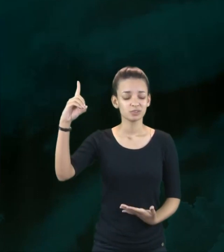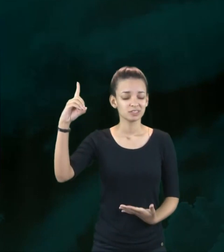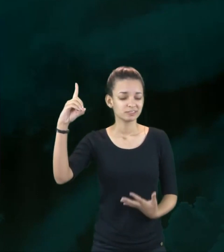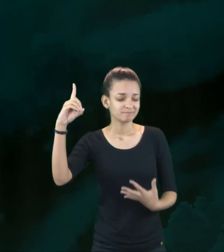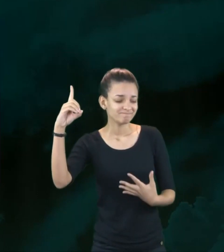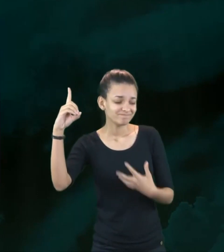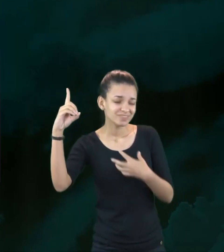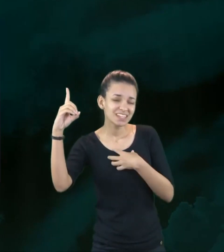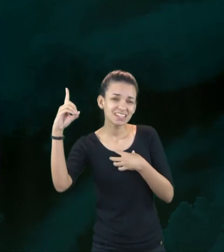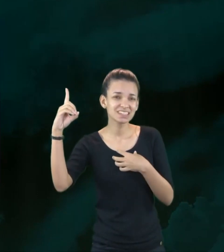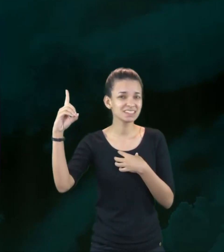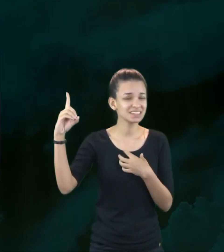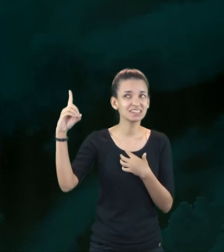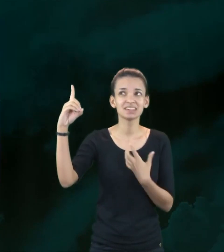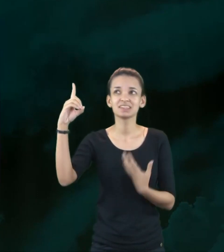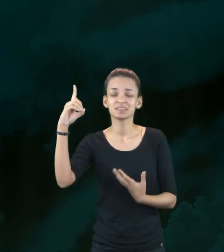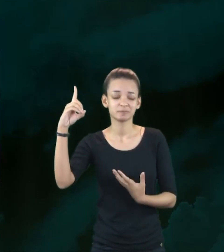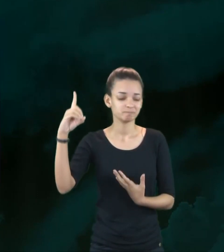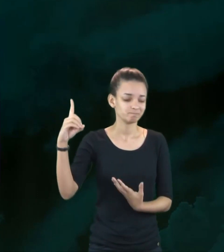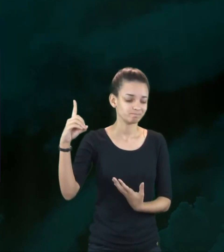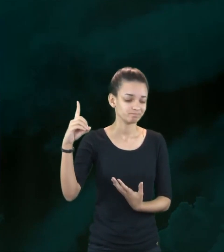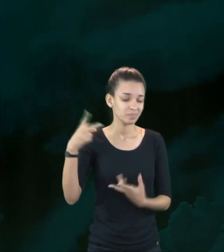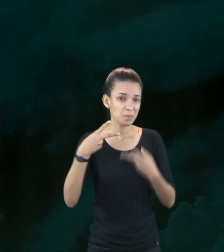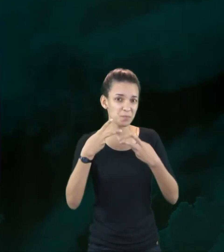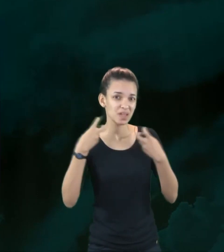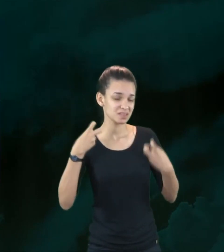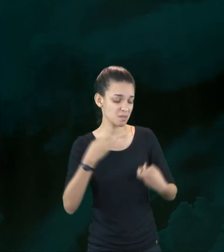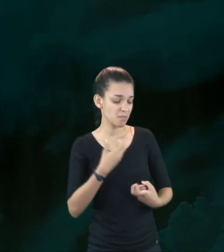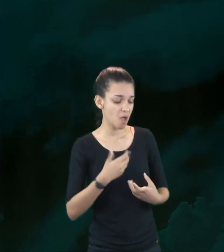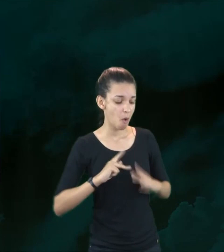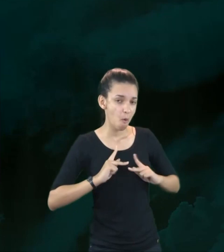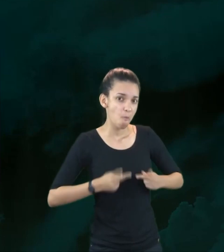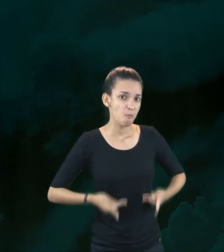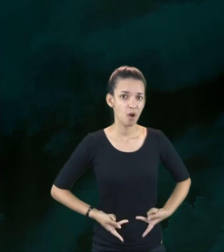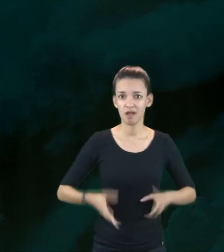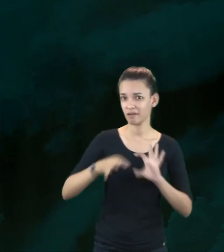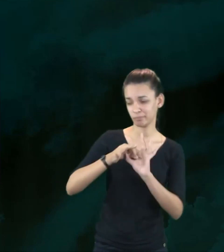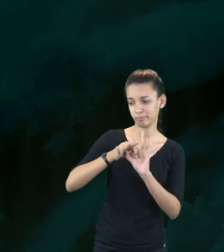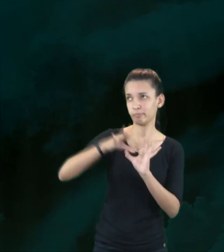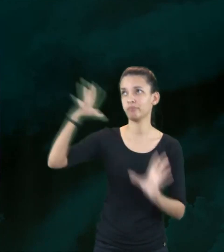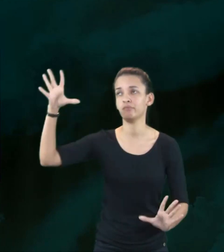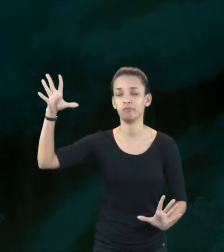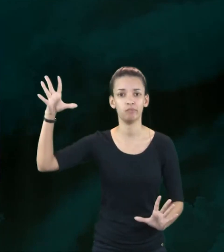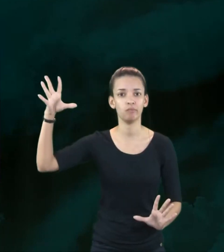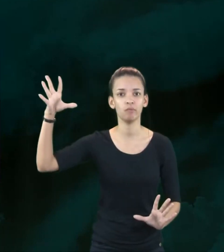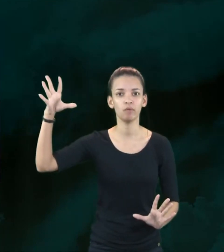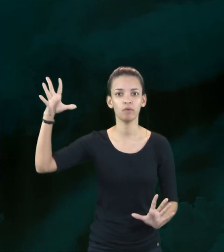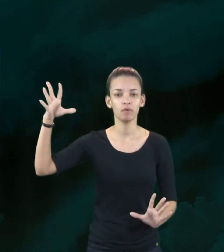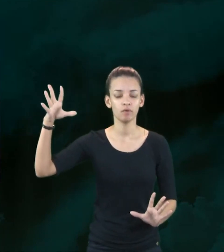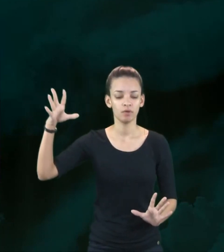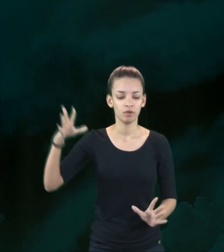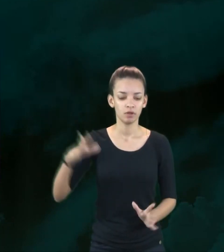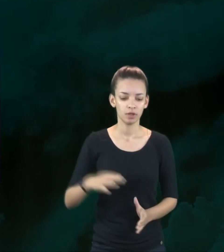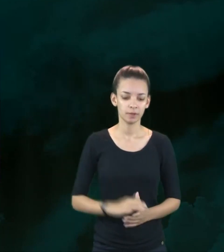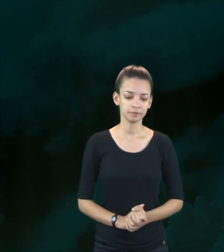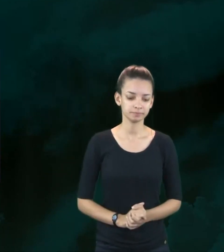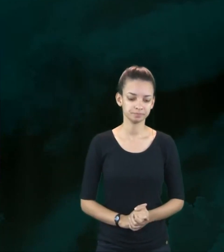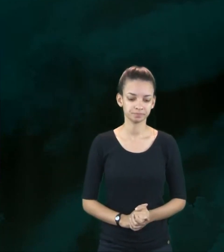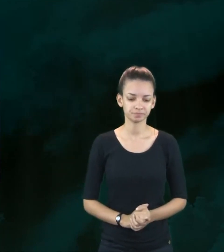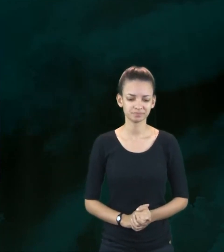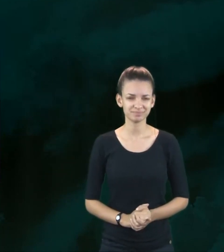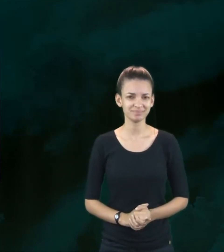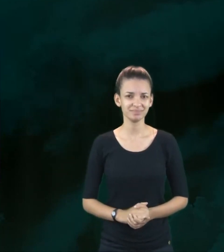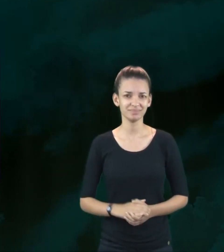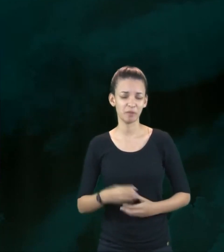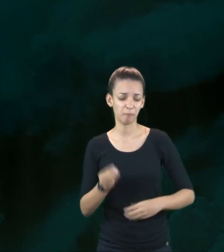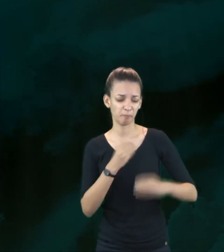estava num dilema. Ele viu o homem desconectado, ele viu esse homem desconectado, está cheio de